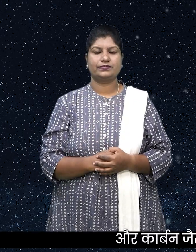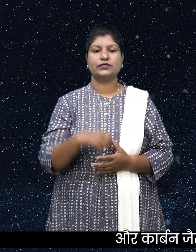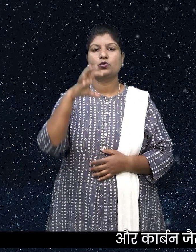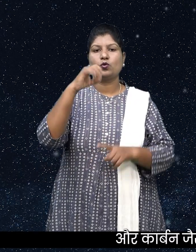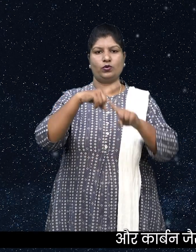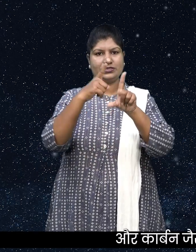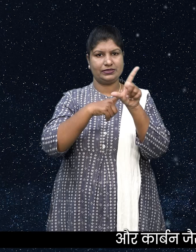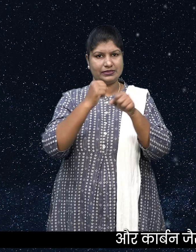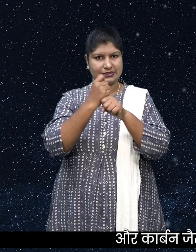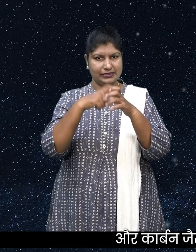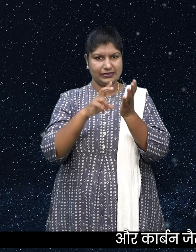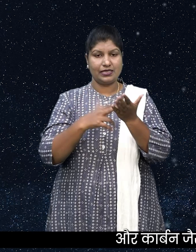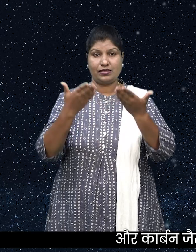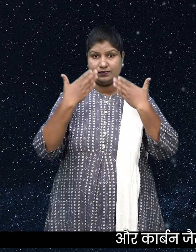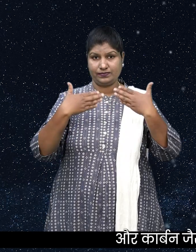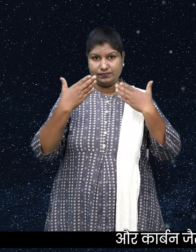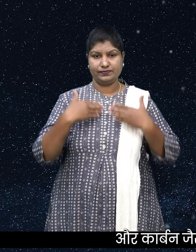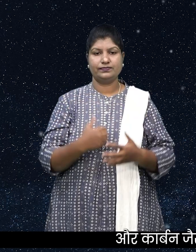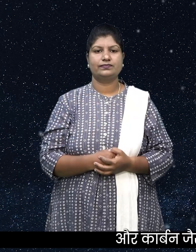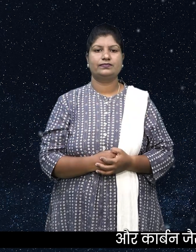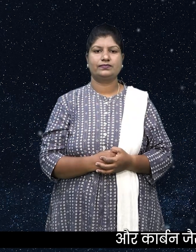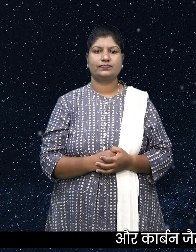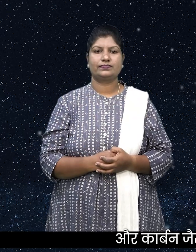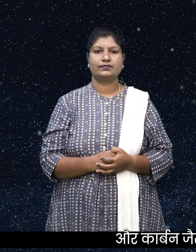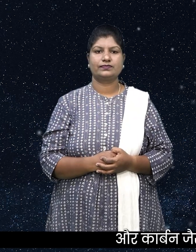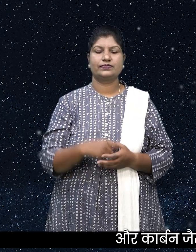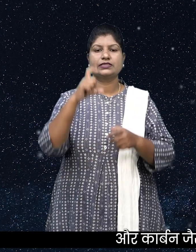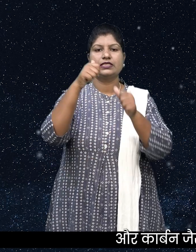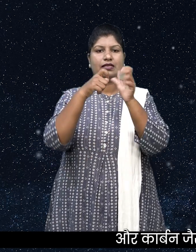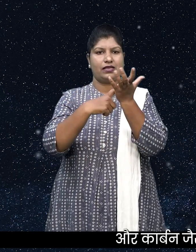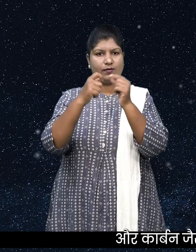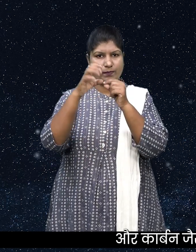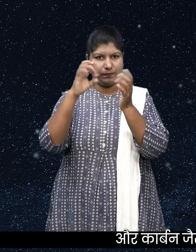और कार्बन जैसे तत्व सबसे बाहरी परत में पाए गए।